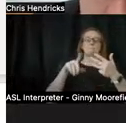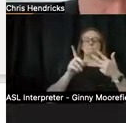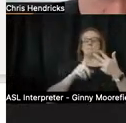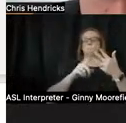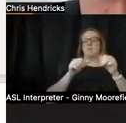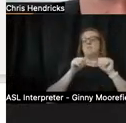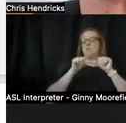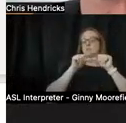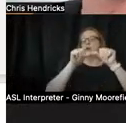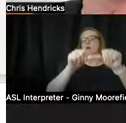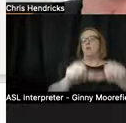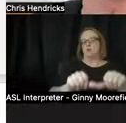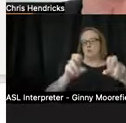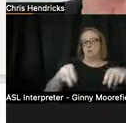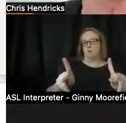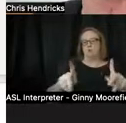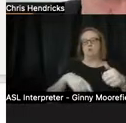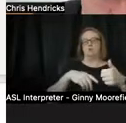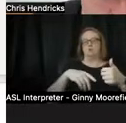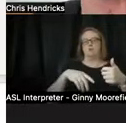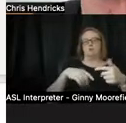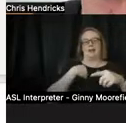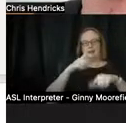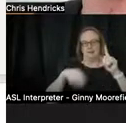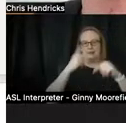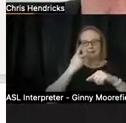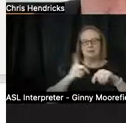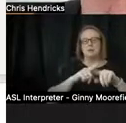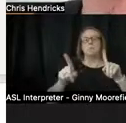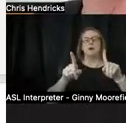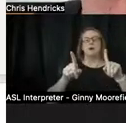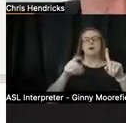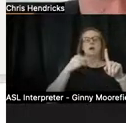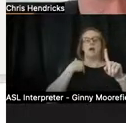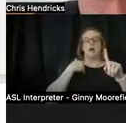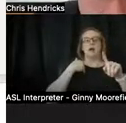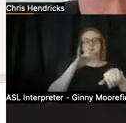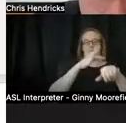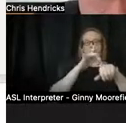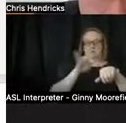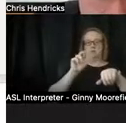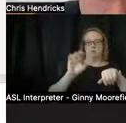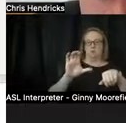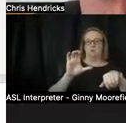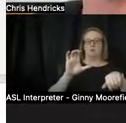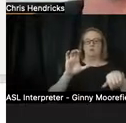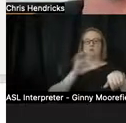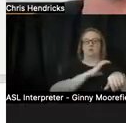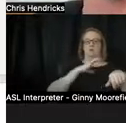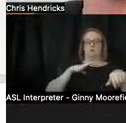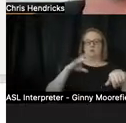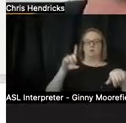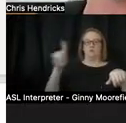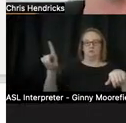unitaria de la comunidad y luego oportunidades continuas Aquí tengo como un bloque en mi pantalla pero hay